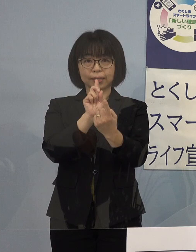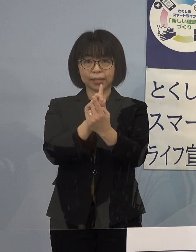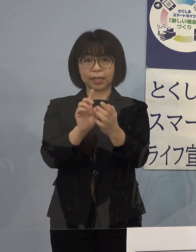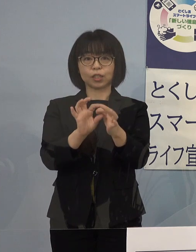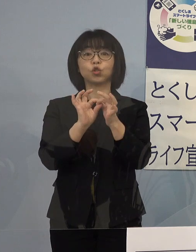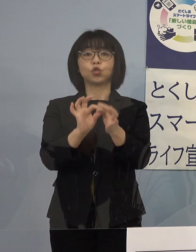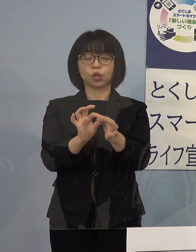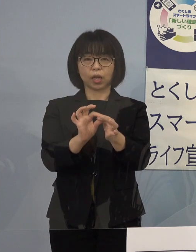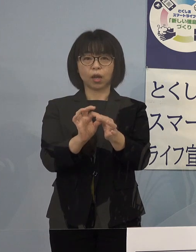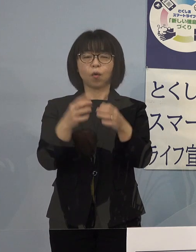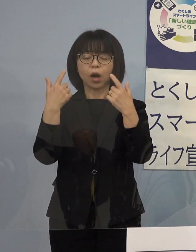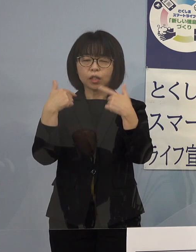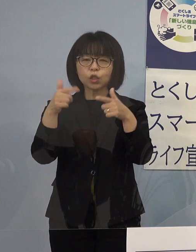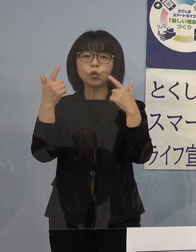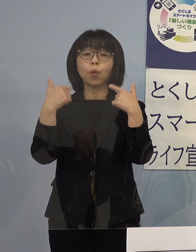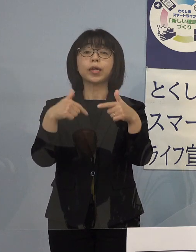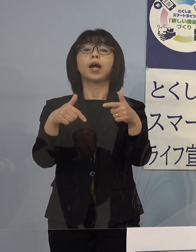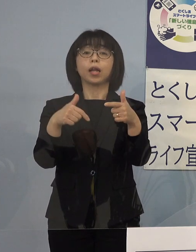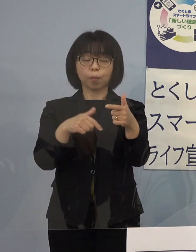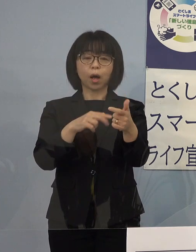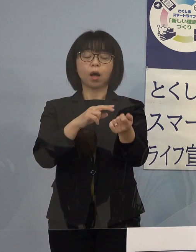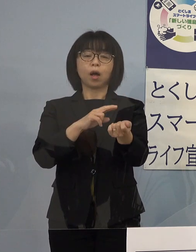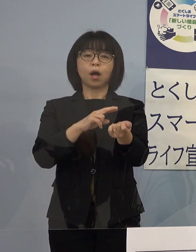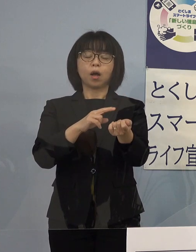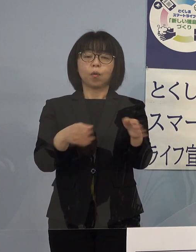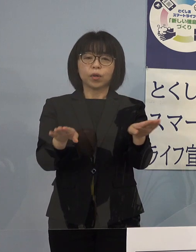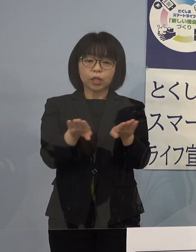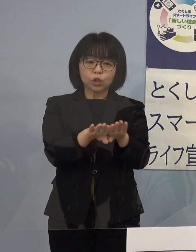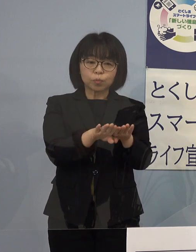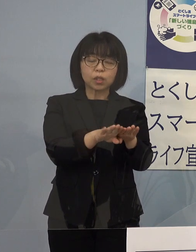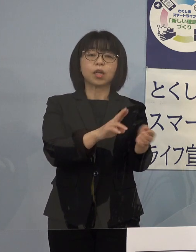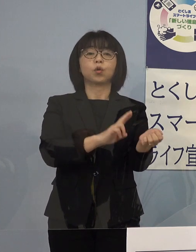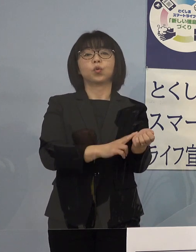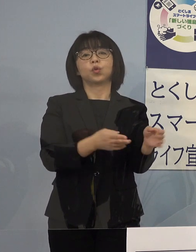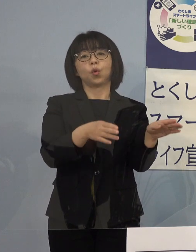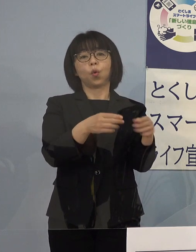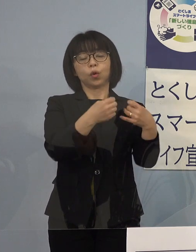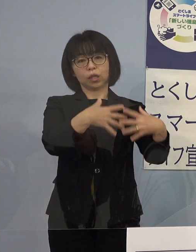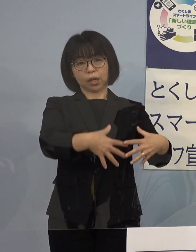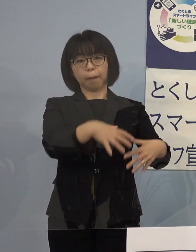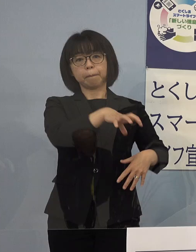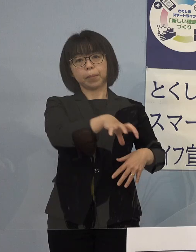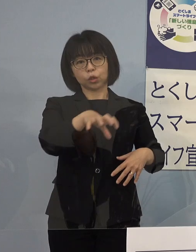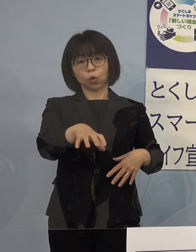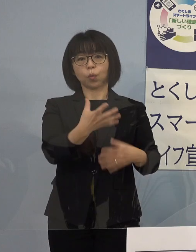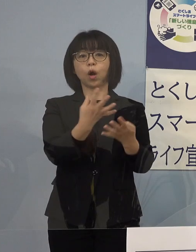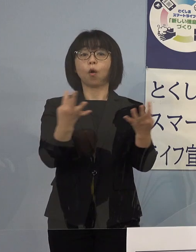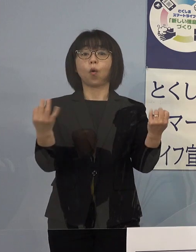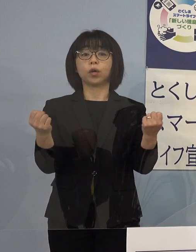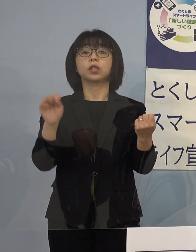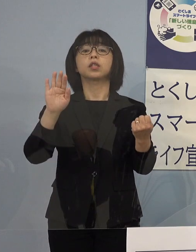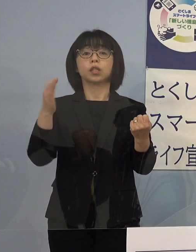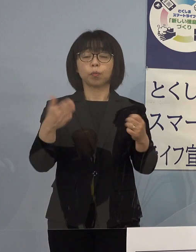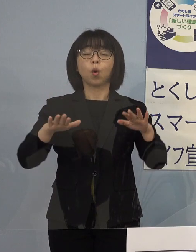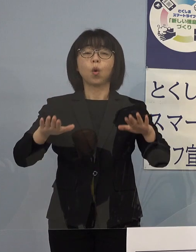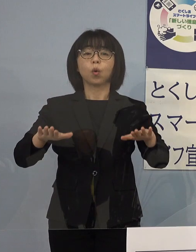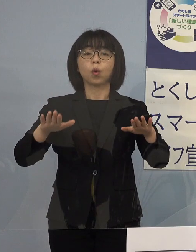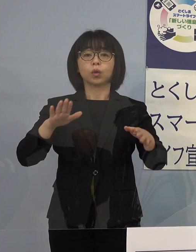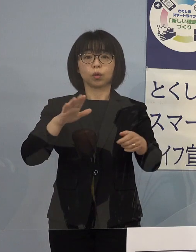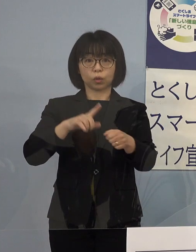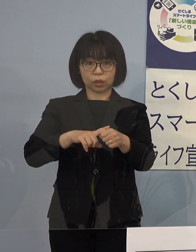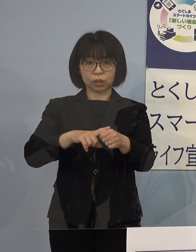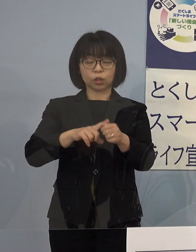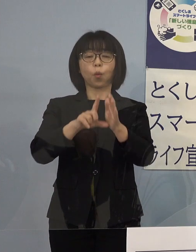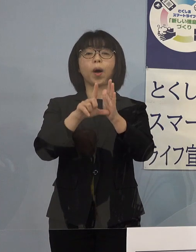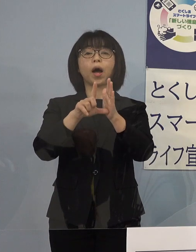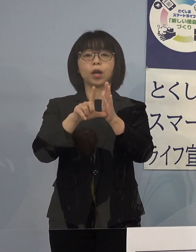休みになる医療機関もたくさんあるわけでありますが、今回については徳島県医師会の皆さ